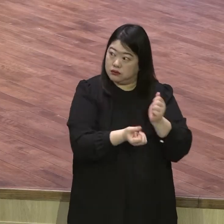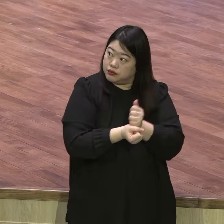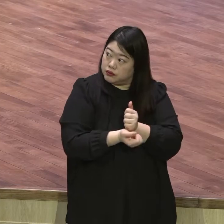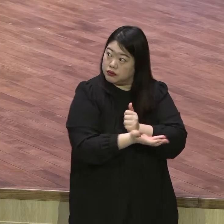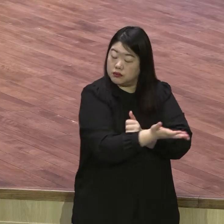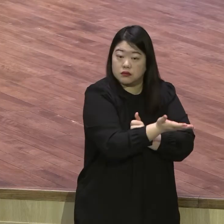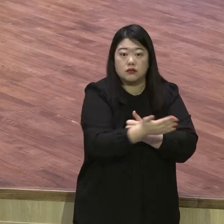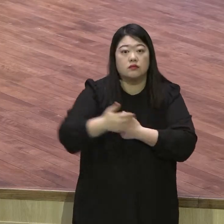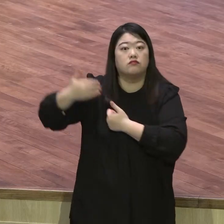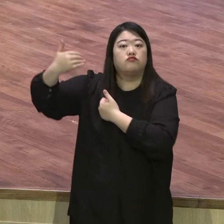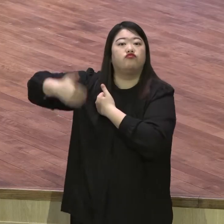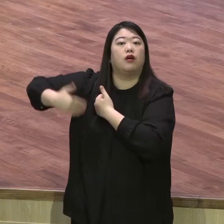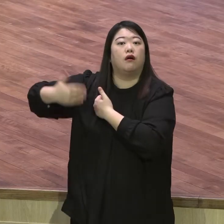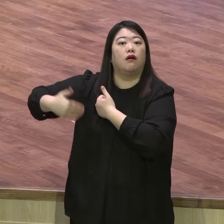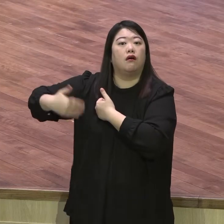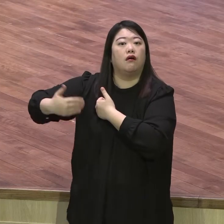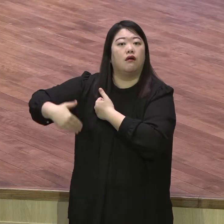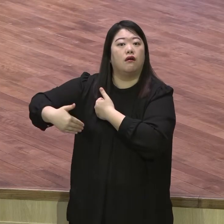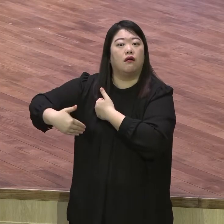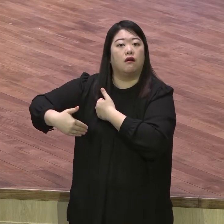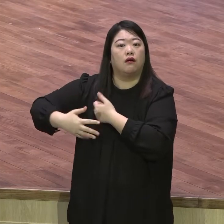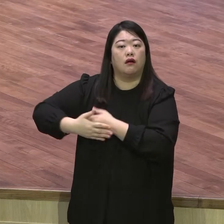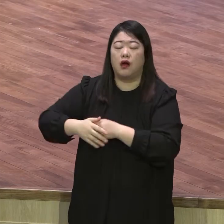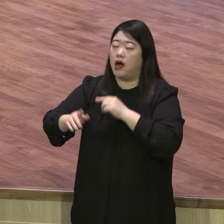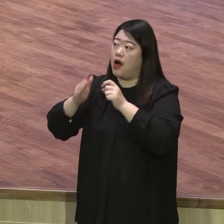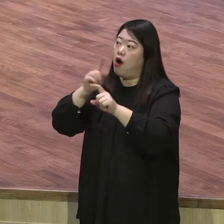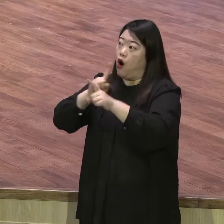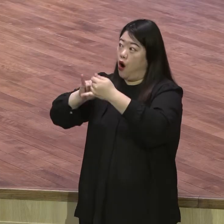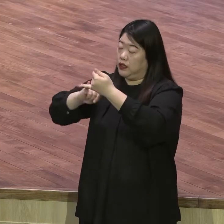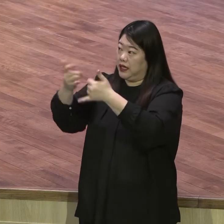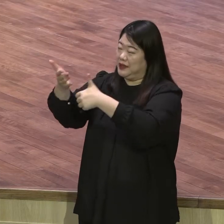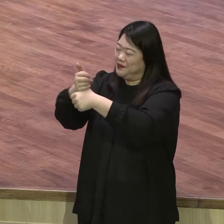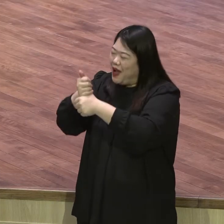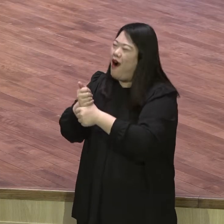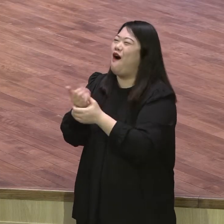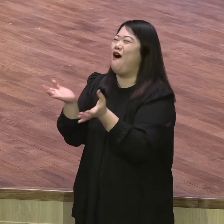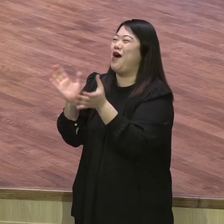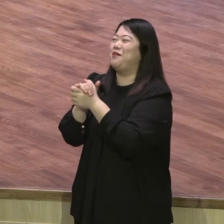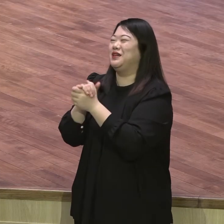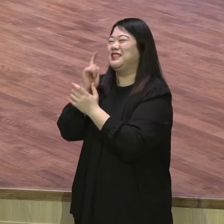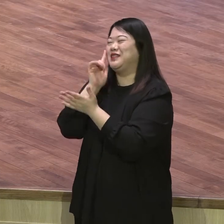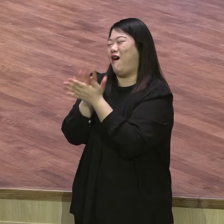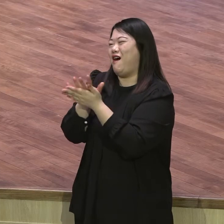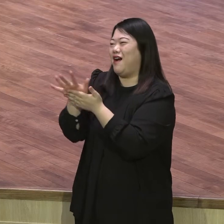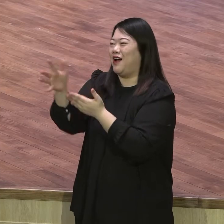화목의 복음의 메시지를 전하는 그리스도의 사신이라는 것입니다.